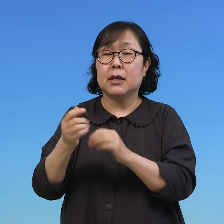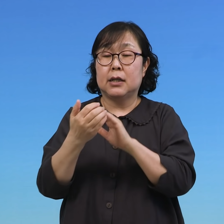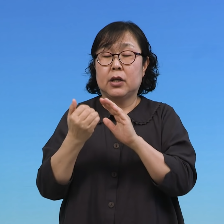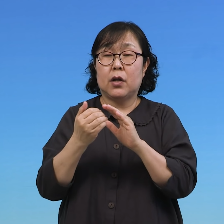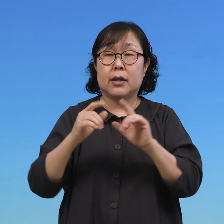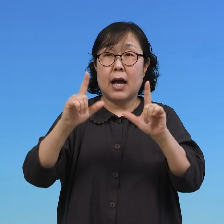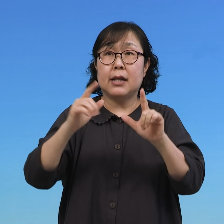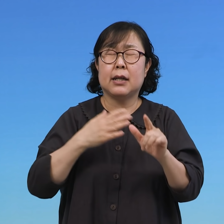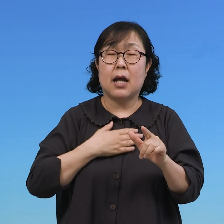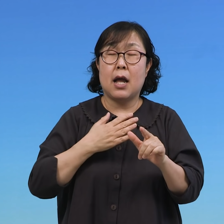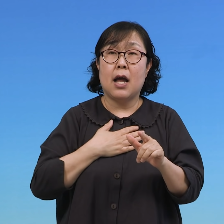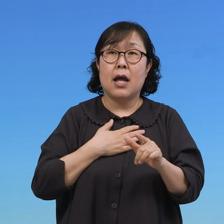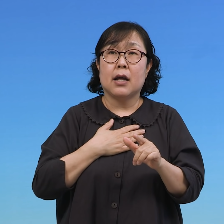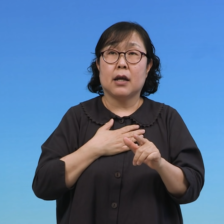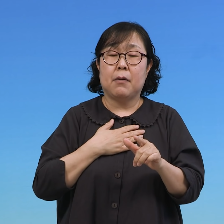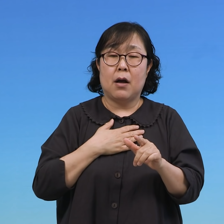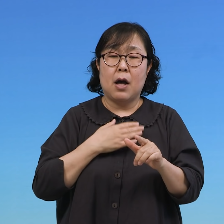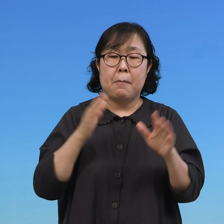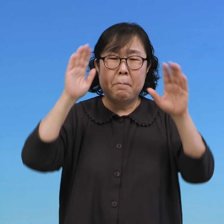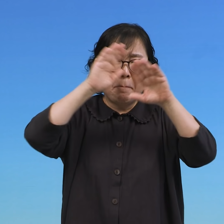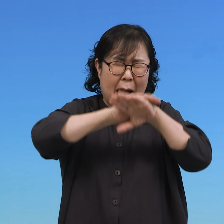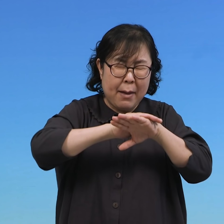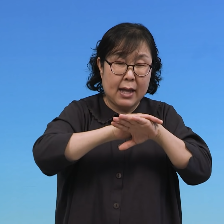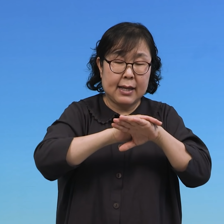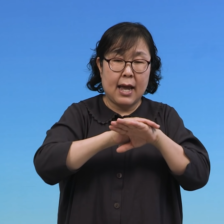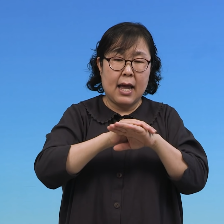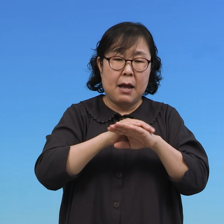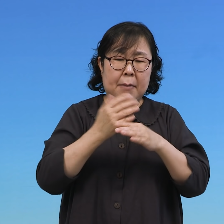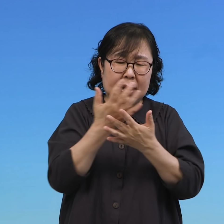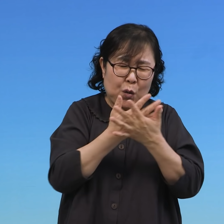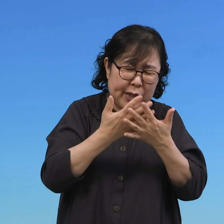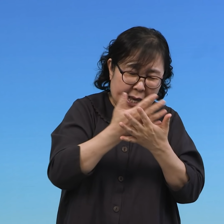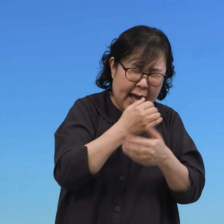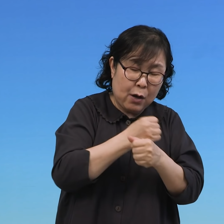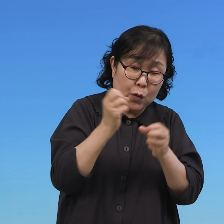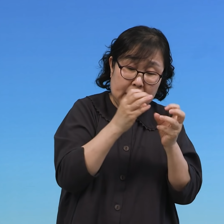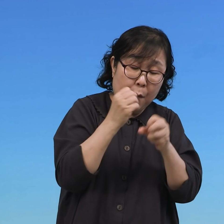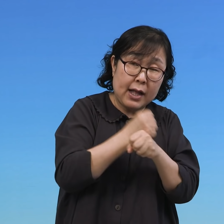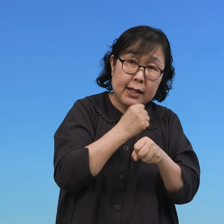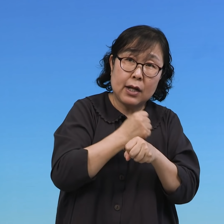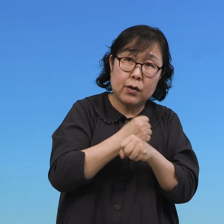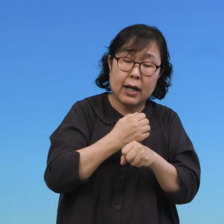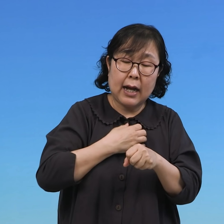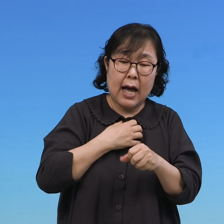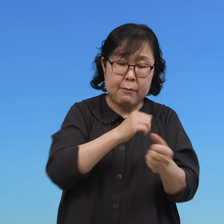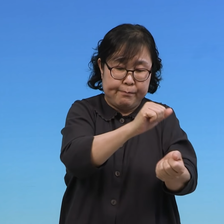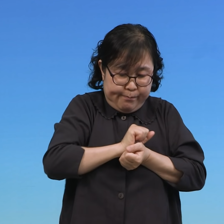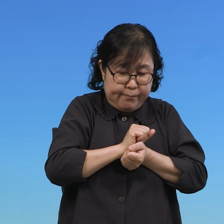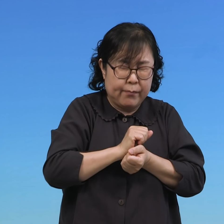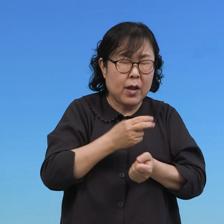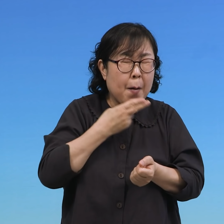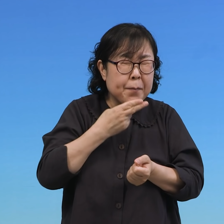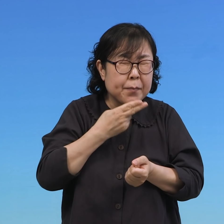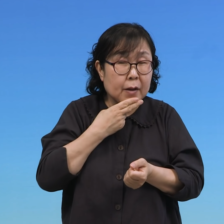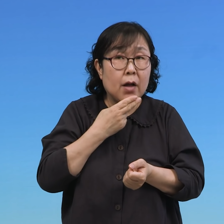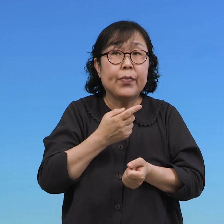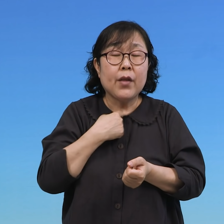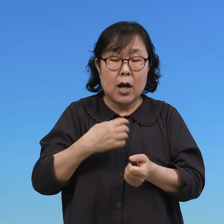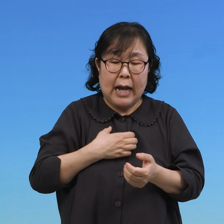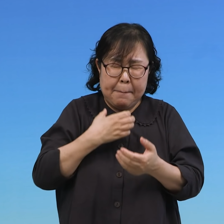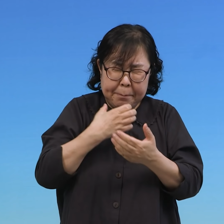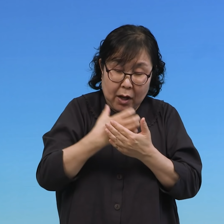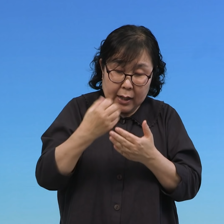그런데 그 전날 제 딸아이하고 손잡고 가까이서 대화하고 그랬는데도 제가 감염이 안 되는